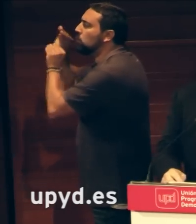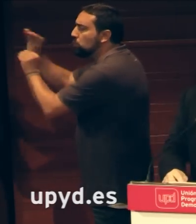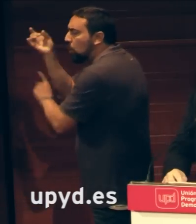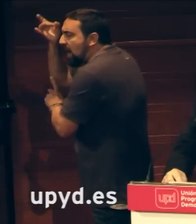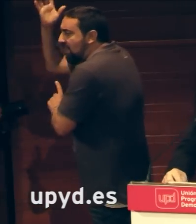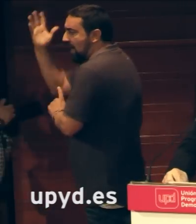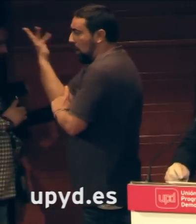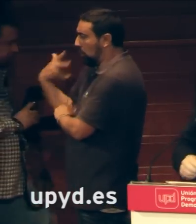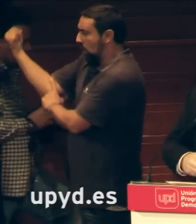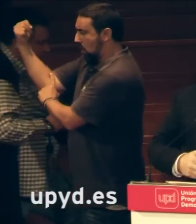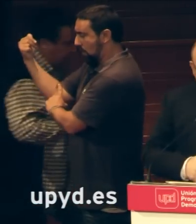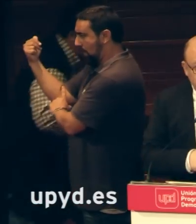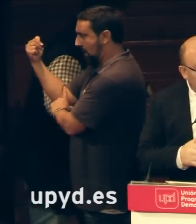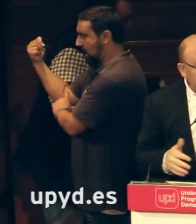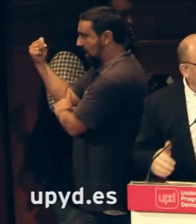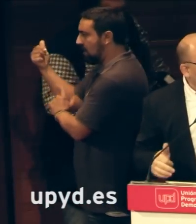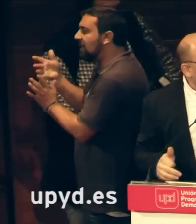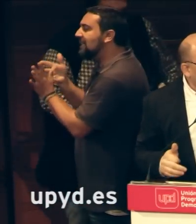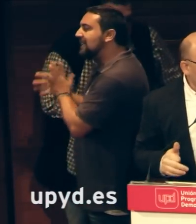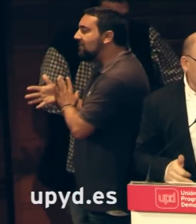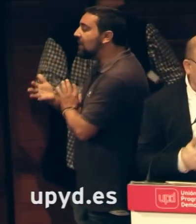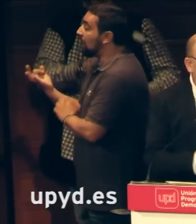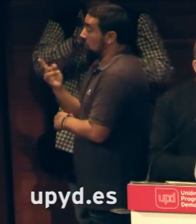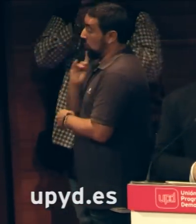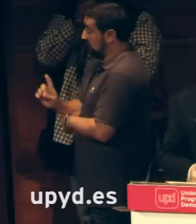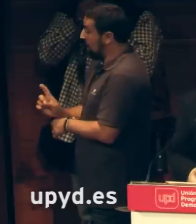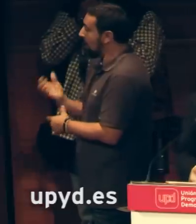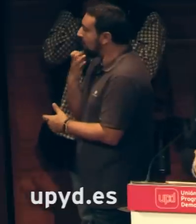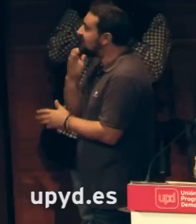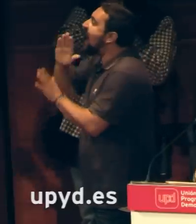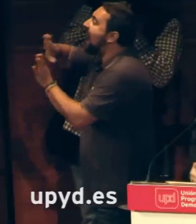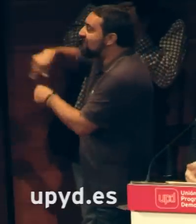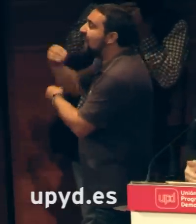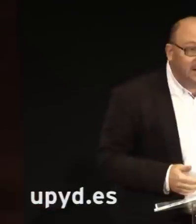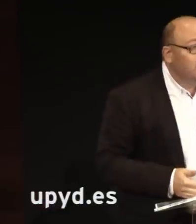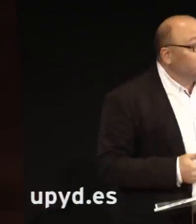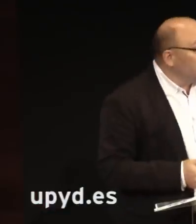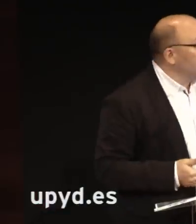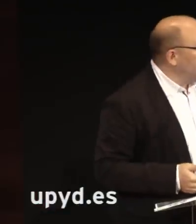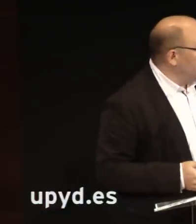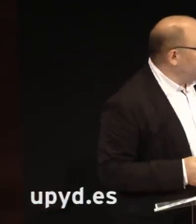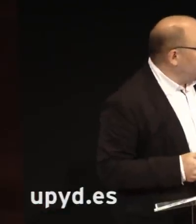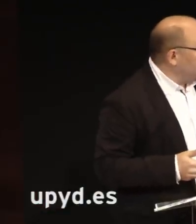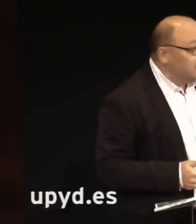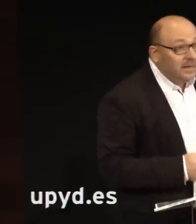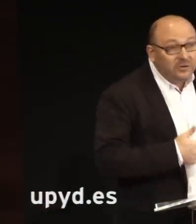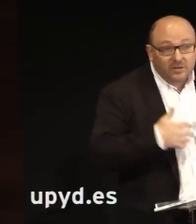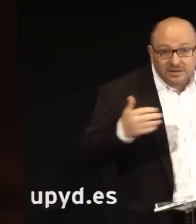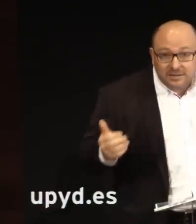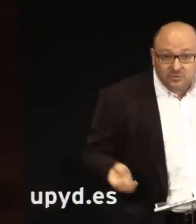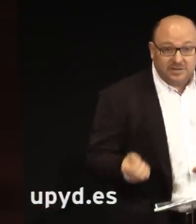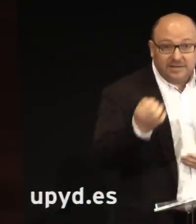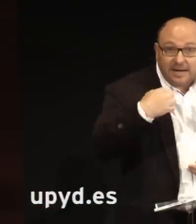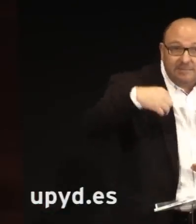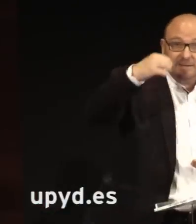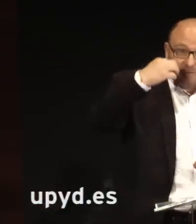El proceso, debo decir, que no estaría mal si al final hicieran algo. El problema es que al final todo se queda en palabras y todas